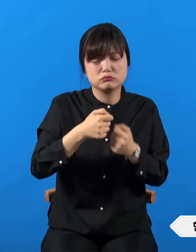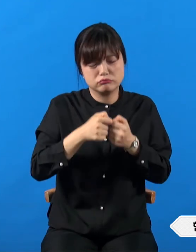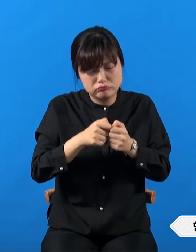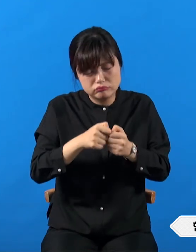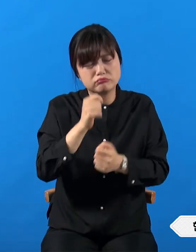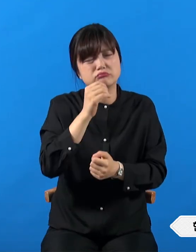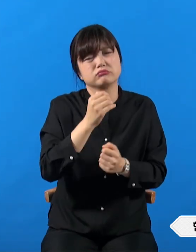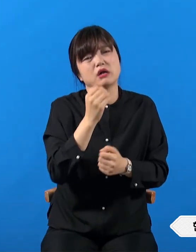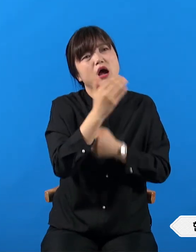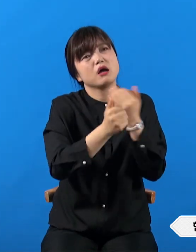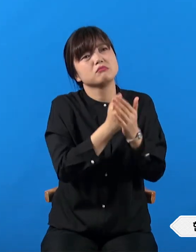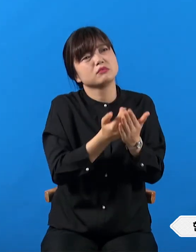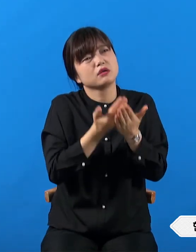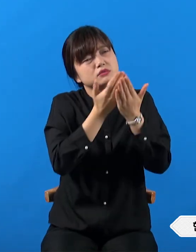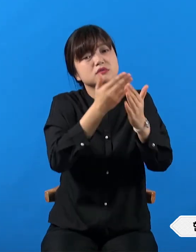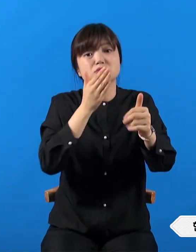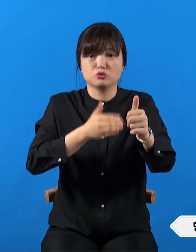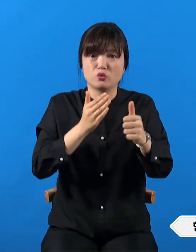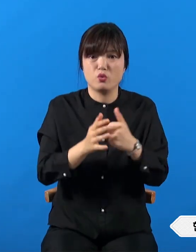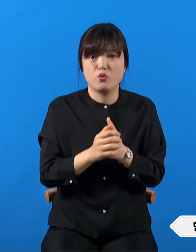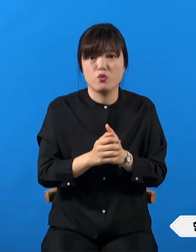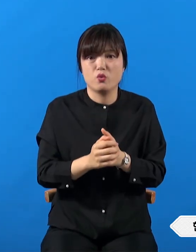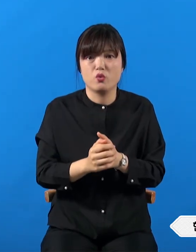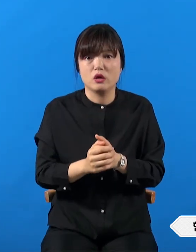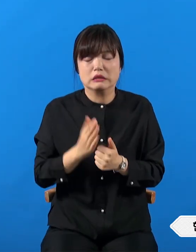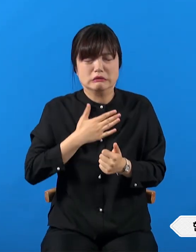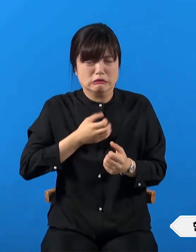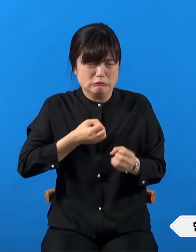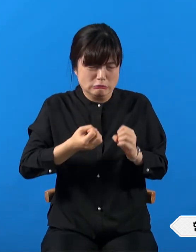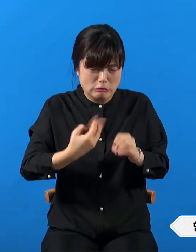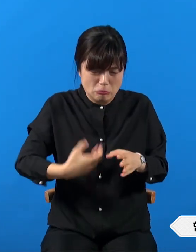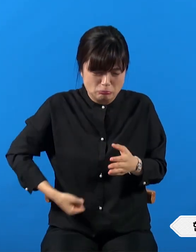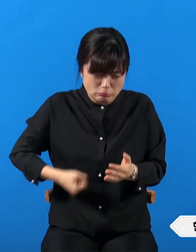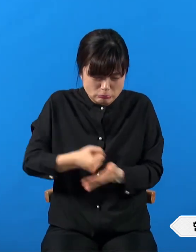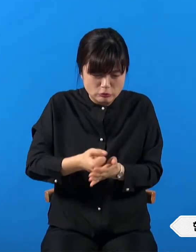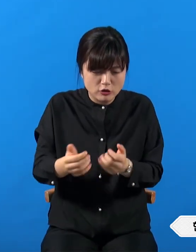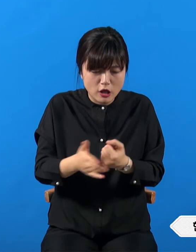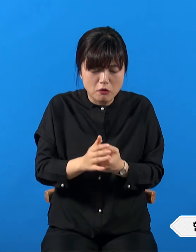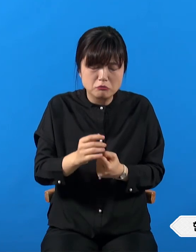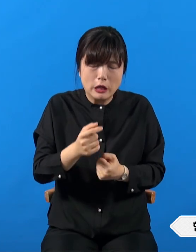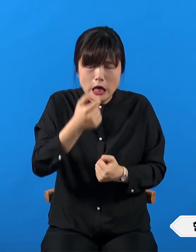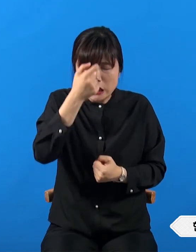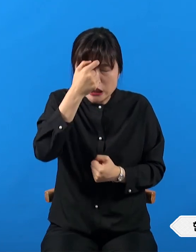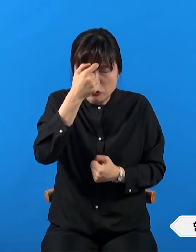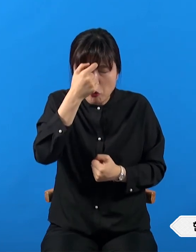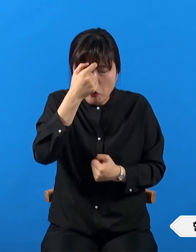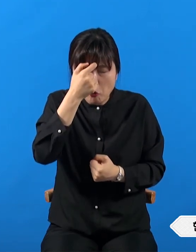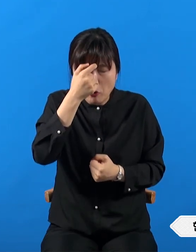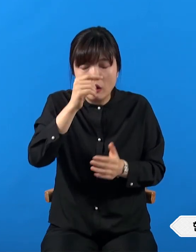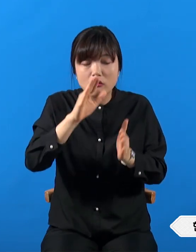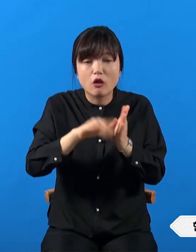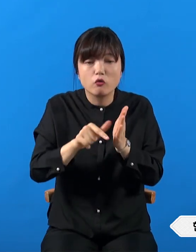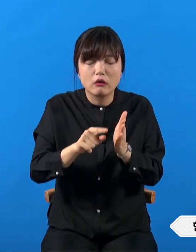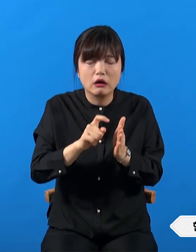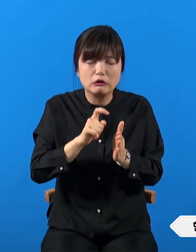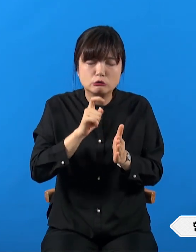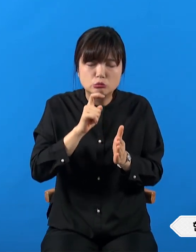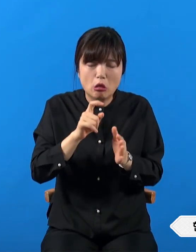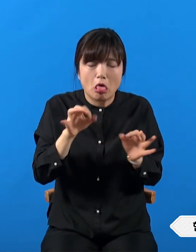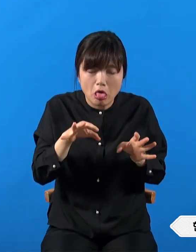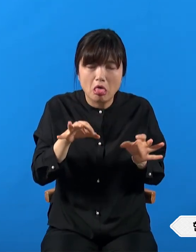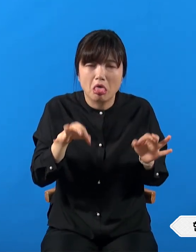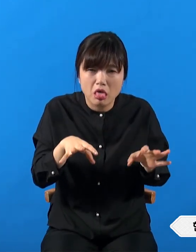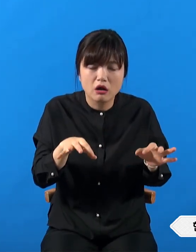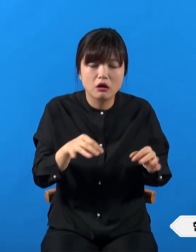바랍니다. 자기가 답을 제시하기 때문에 기도 시간이 10분을 넘지를 못합니다. 하나님,